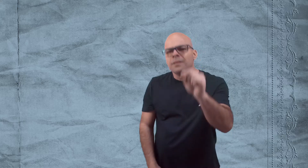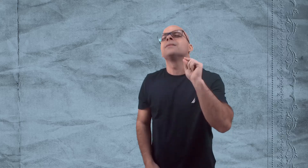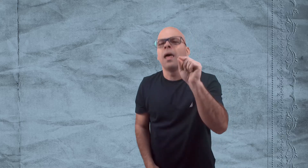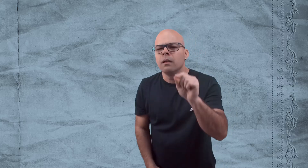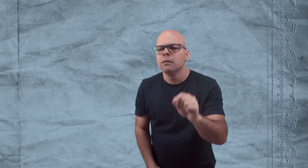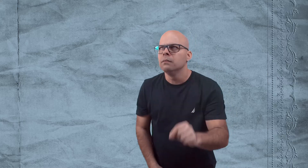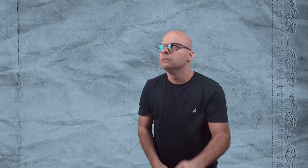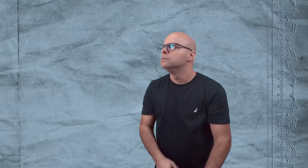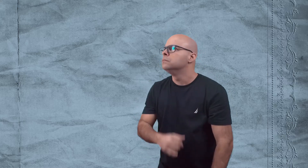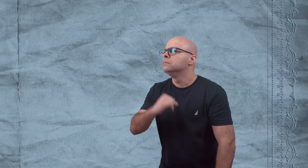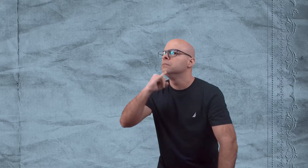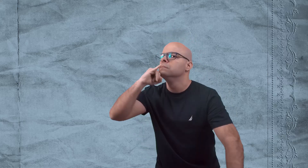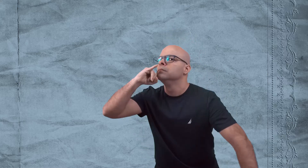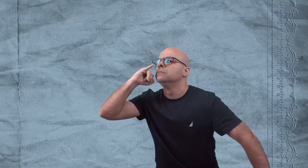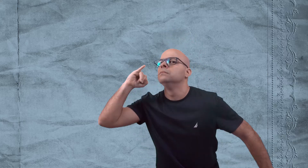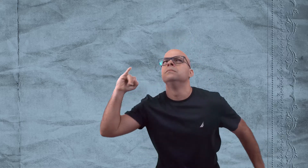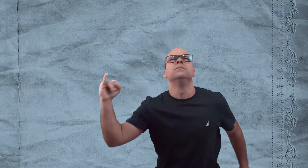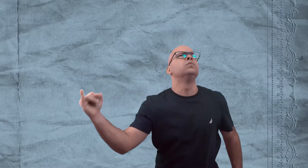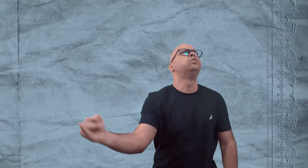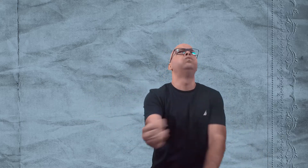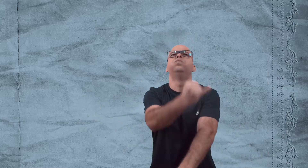ele? Um surdo